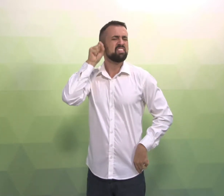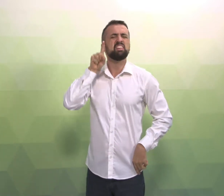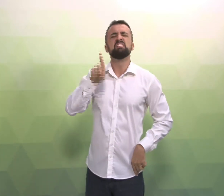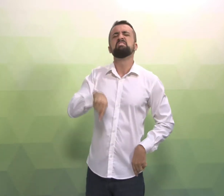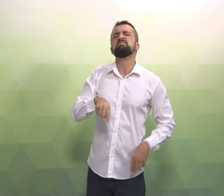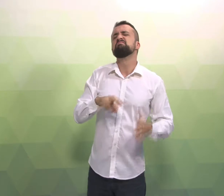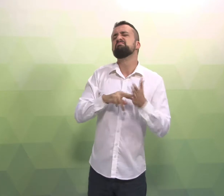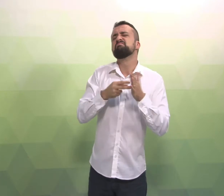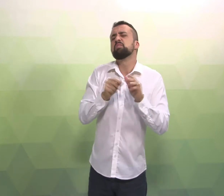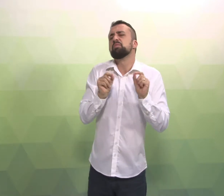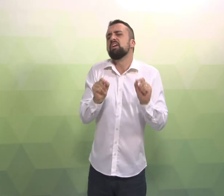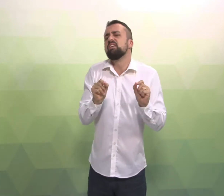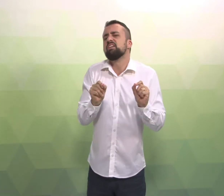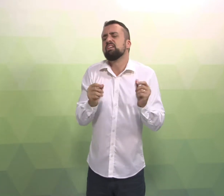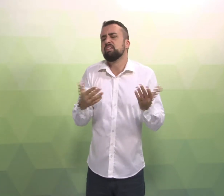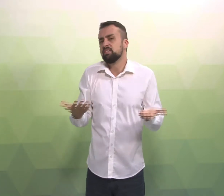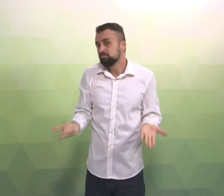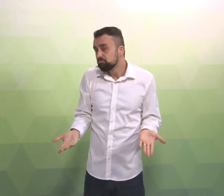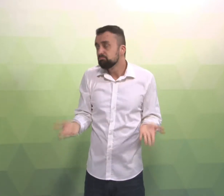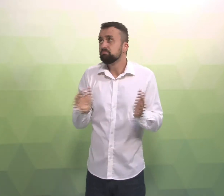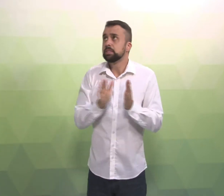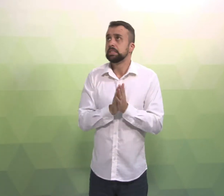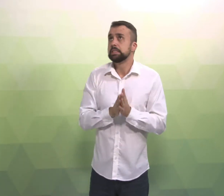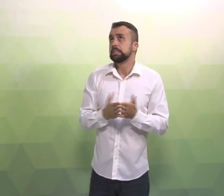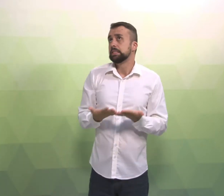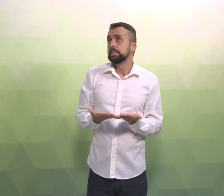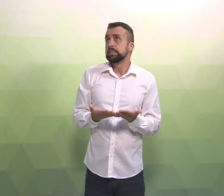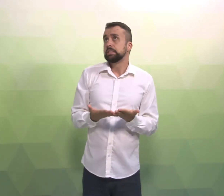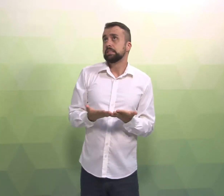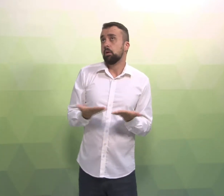oral auditiva. E isso significa o quê?